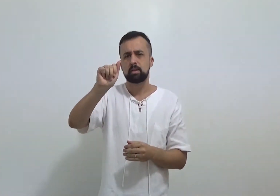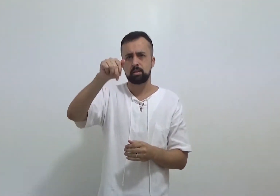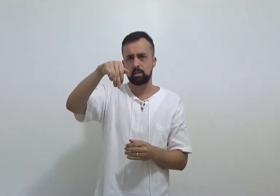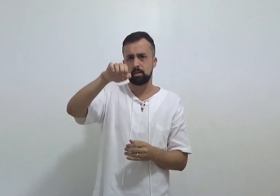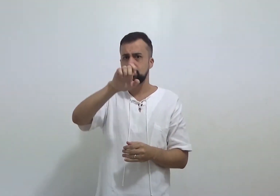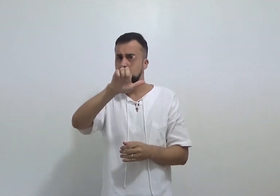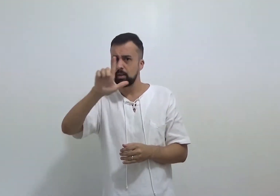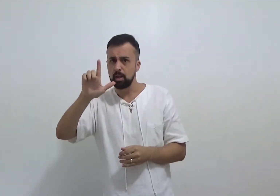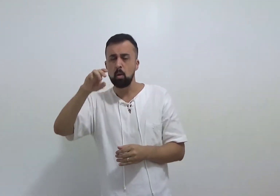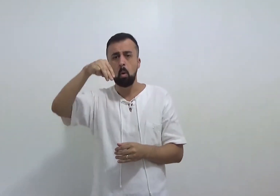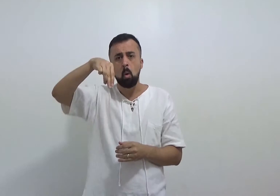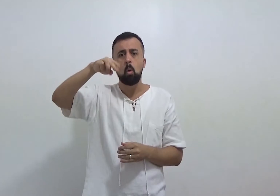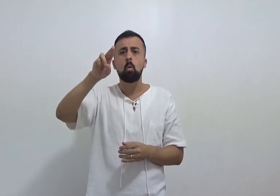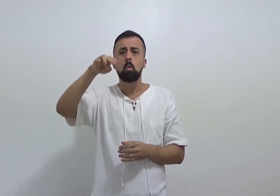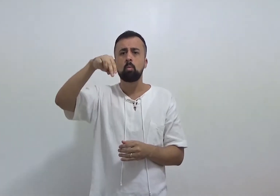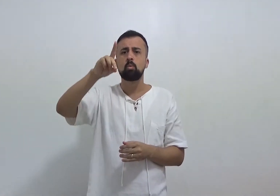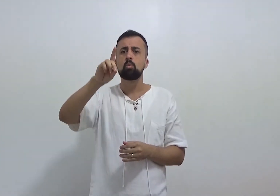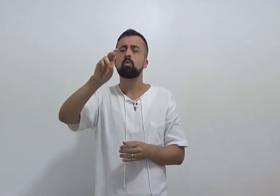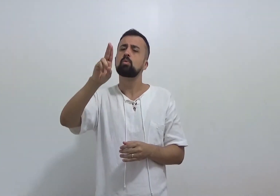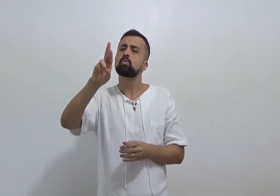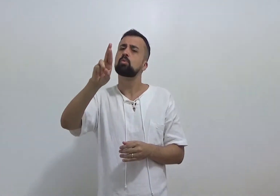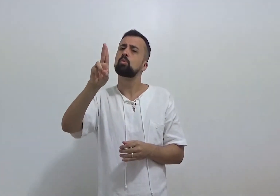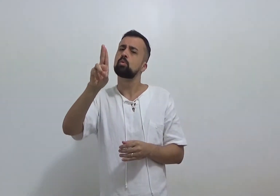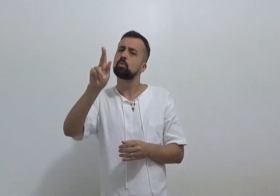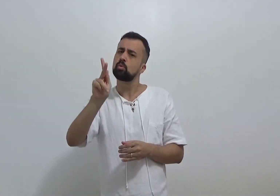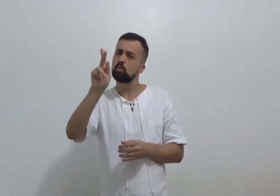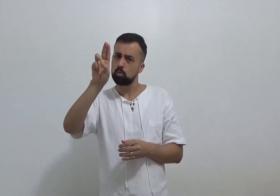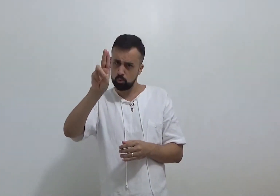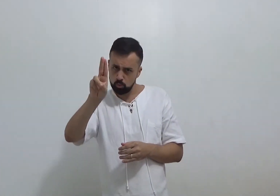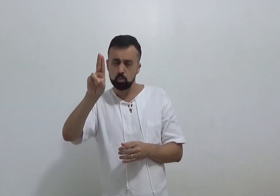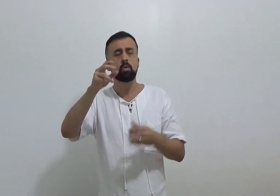indígena, Daniel Munduruku,